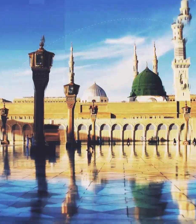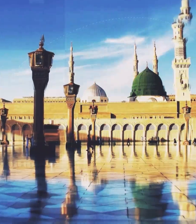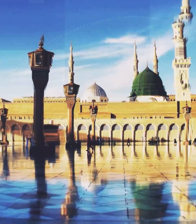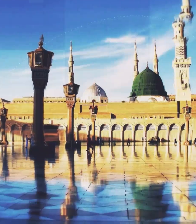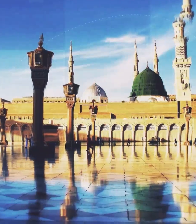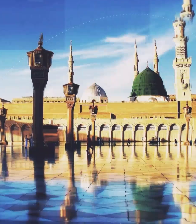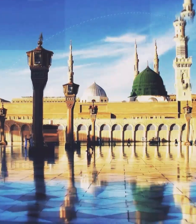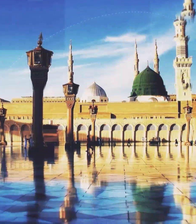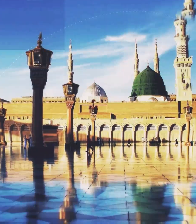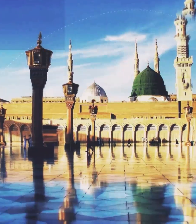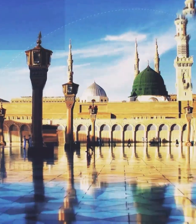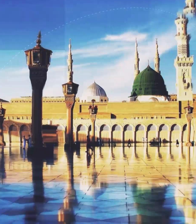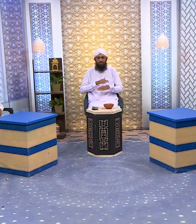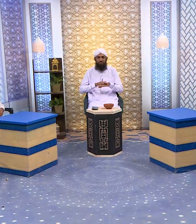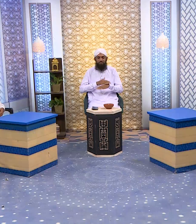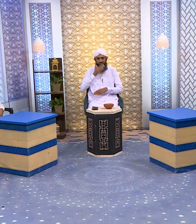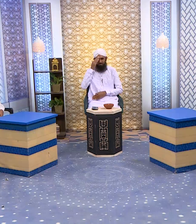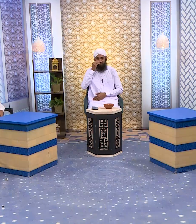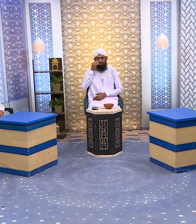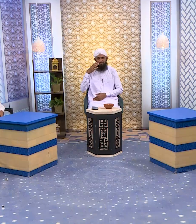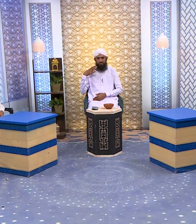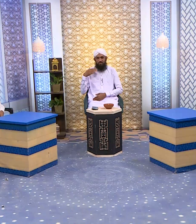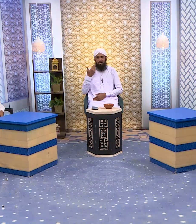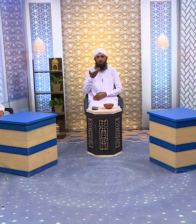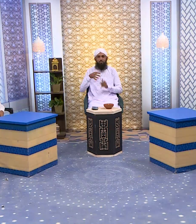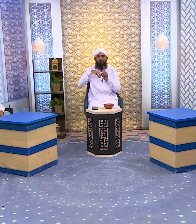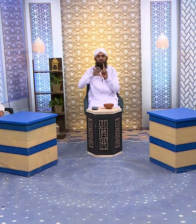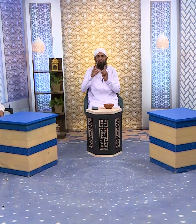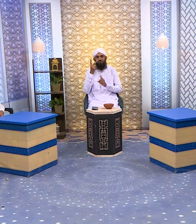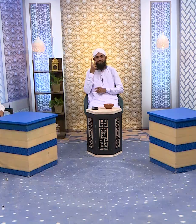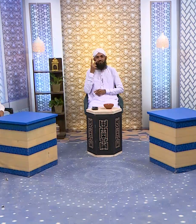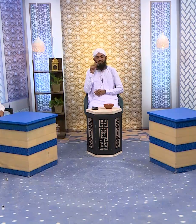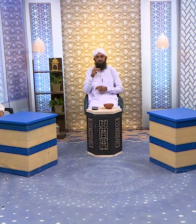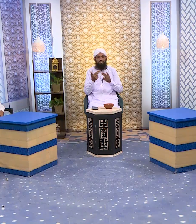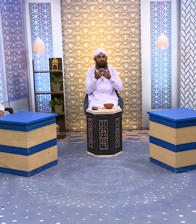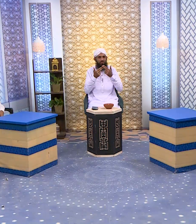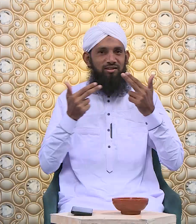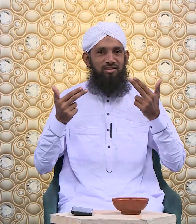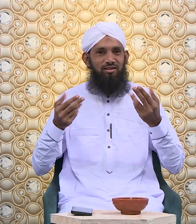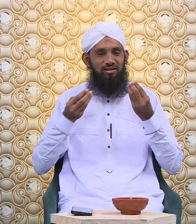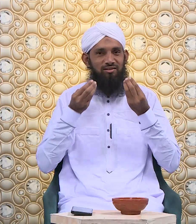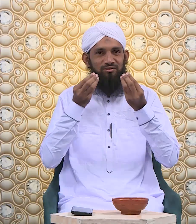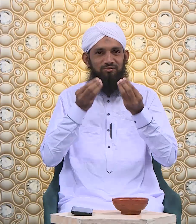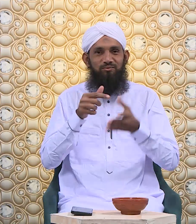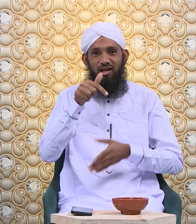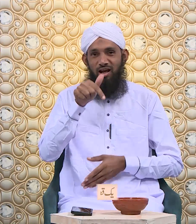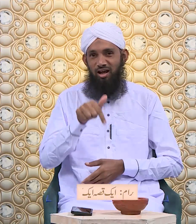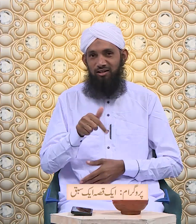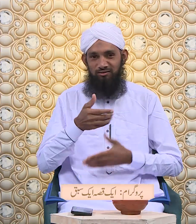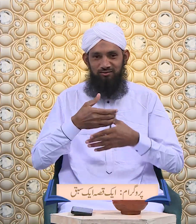وآصحابکہ یا نور اللہ پیارے اسلامی بھائیوں اور مدنی چینل کے ناظرین پروگرام ہے ایک قصہ ایک سبق اور آج ہم آپ کے